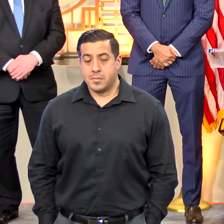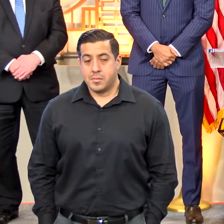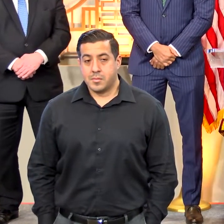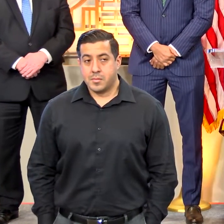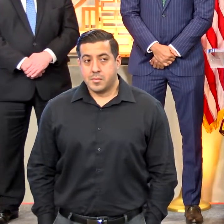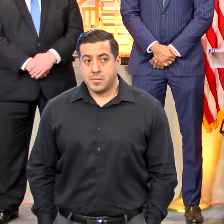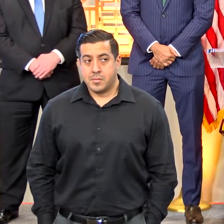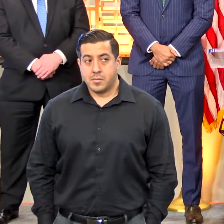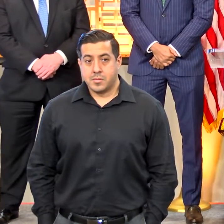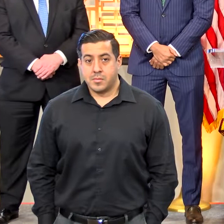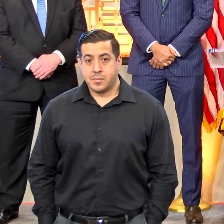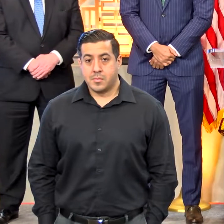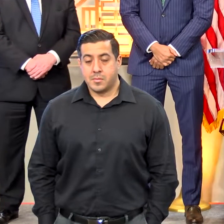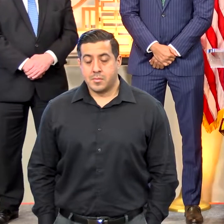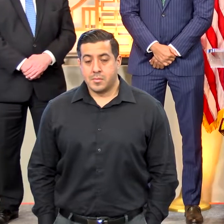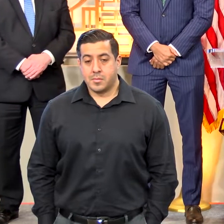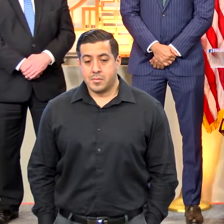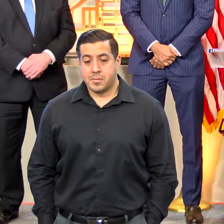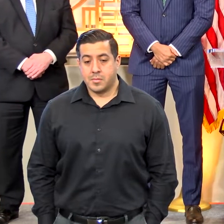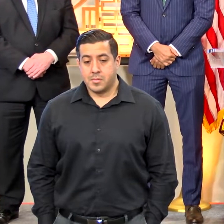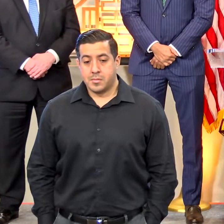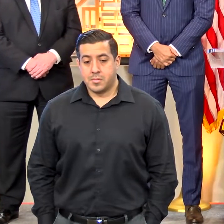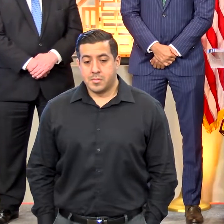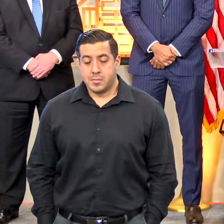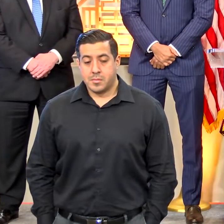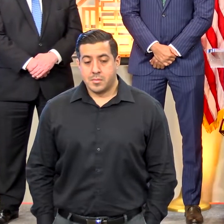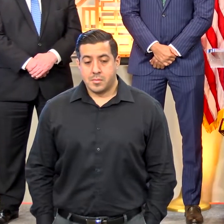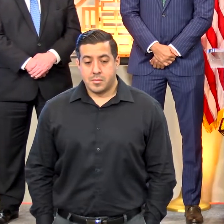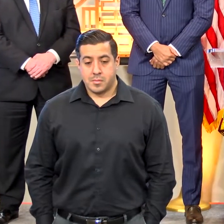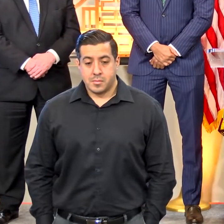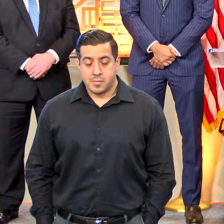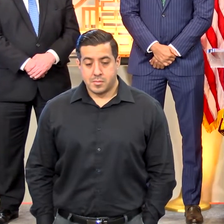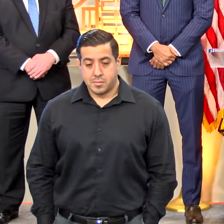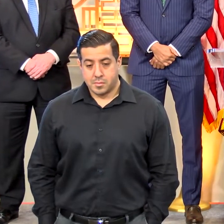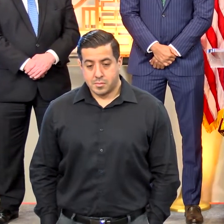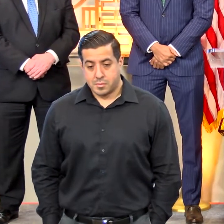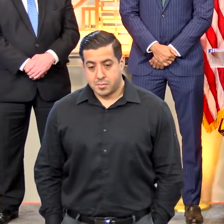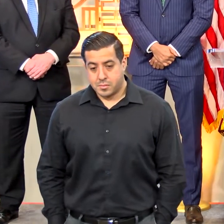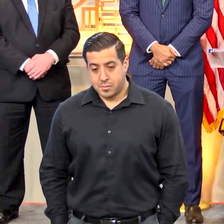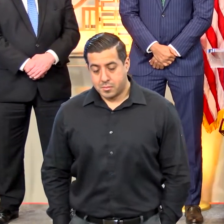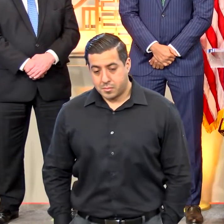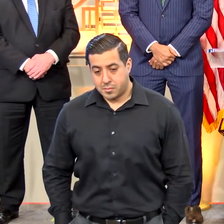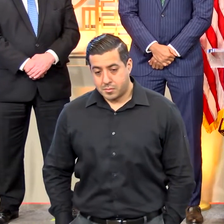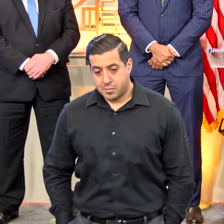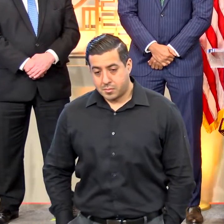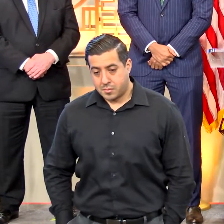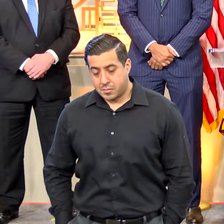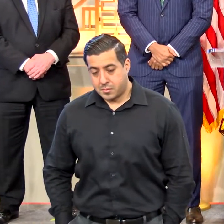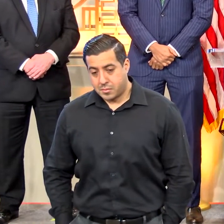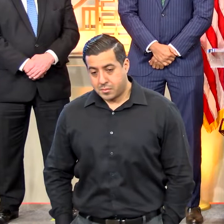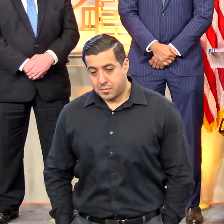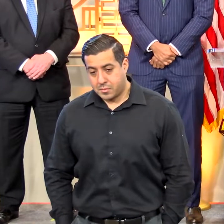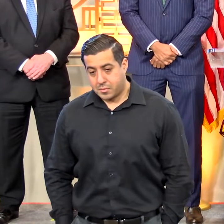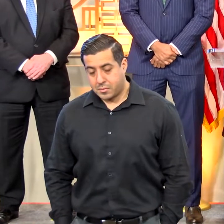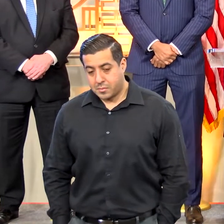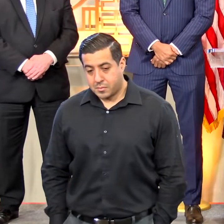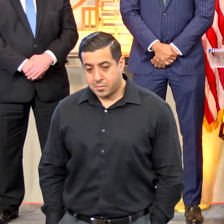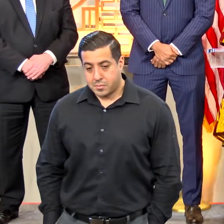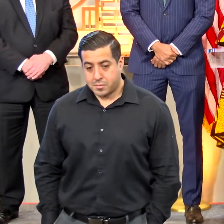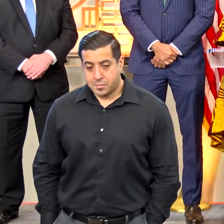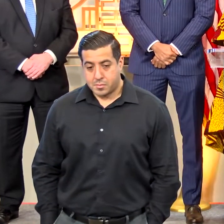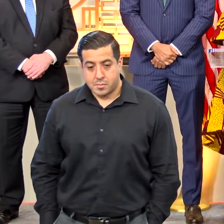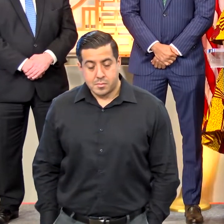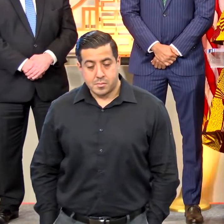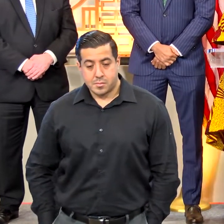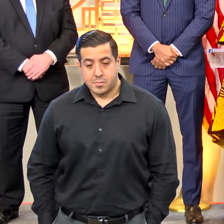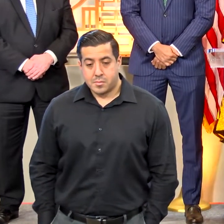un compromiso de $35 millones por encima de las docenas de millones que ya habíamos